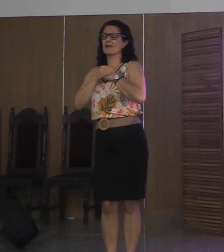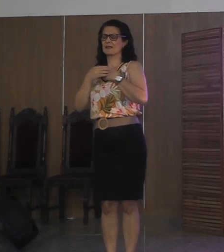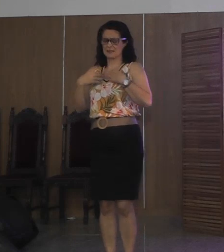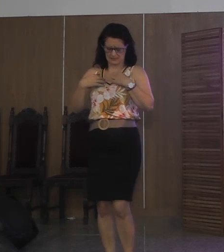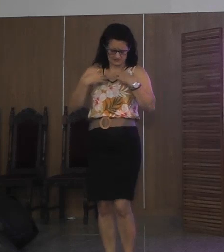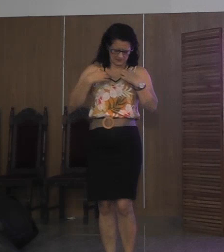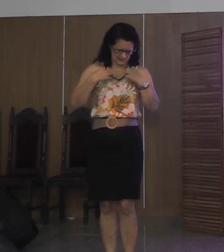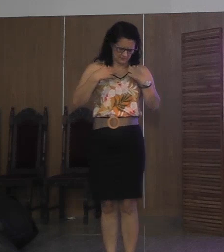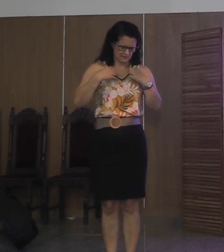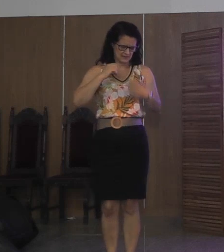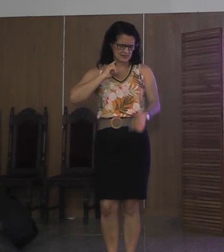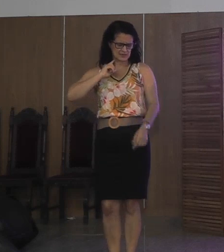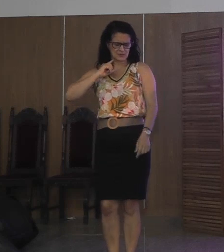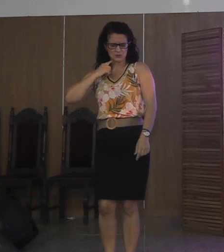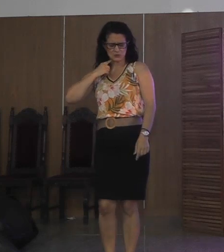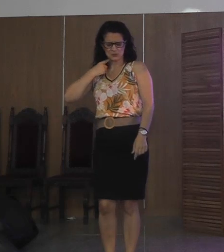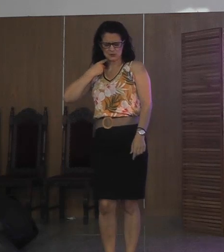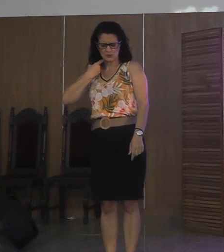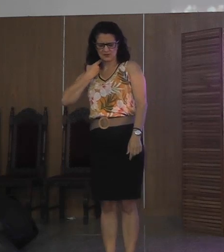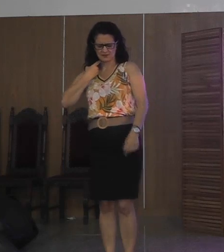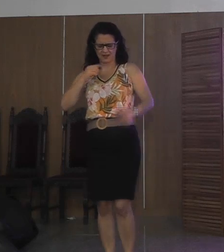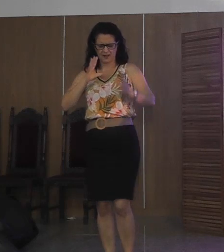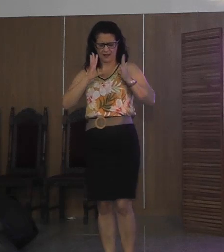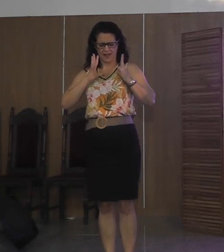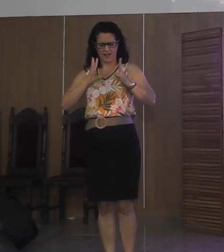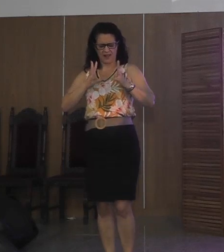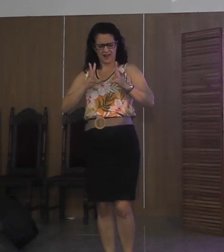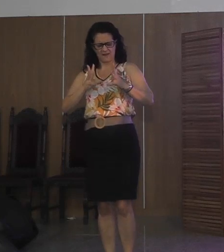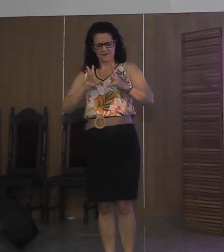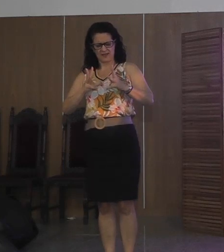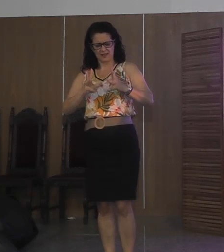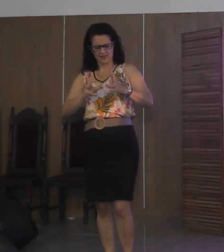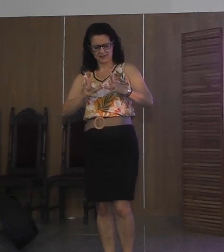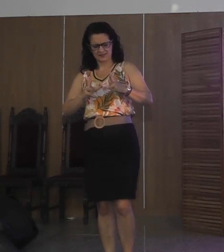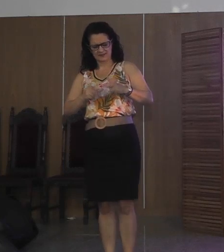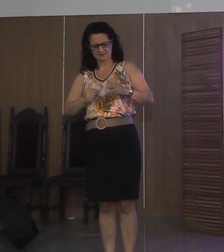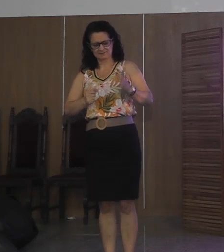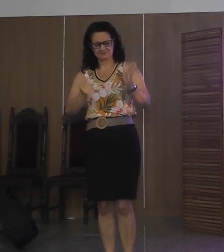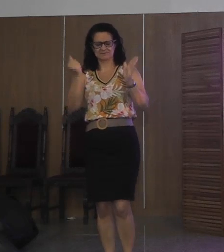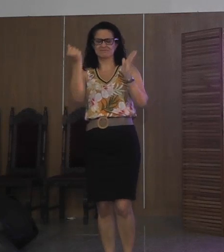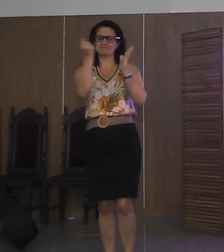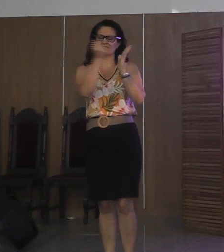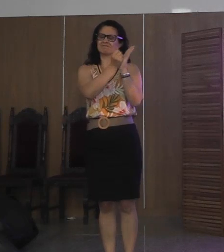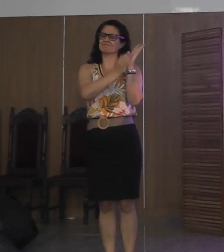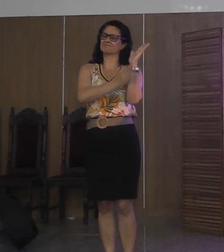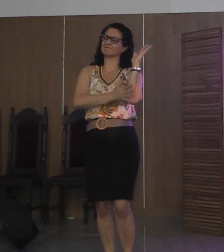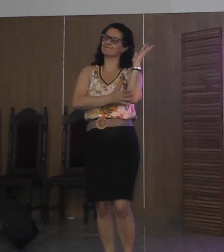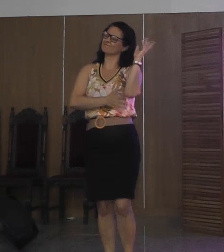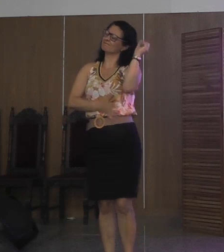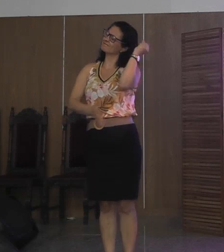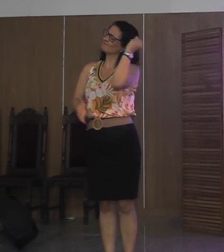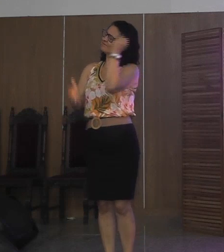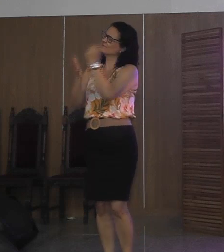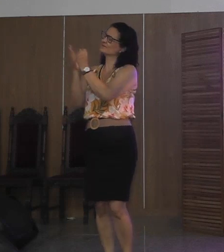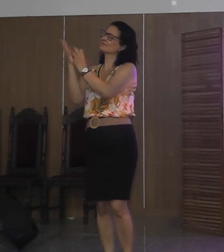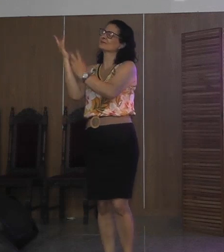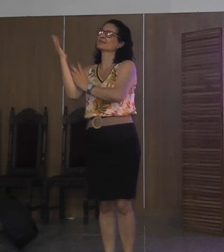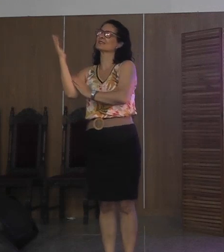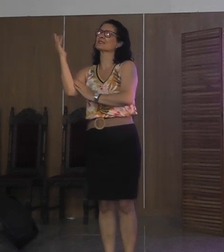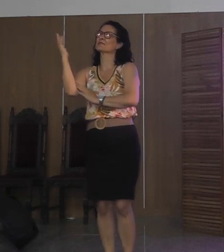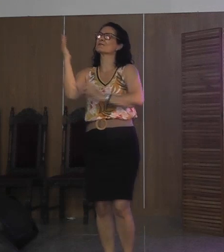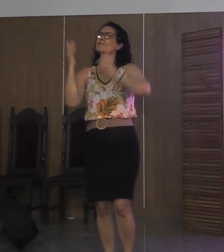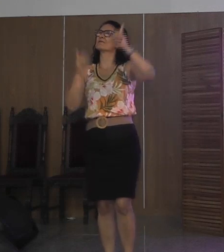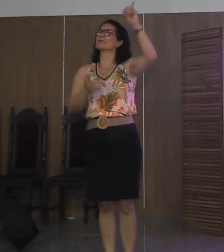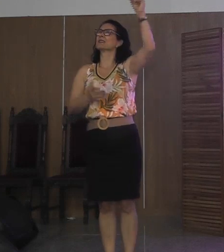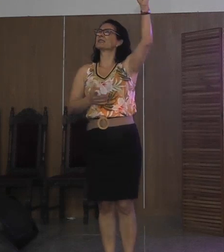As vestes no sangue lavei, das tuas águas, e